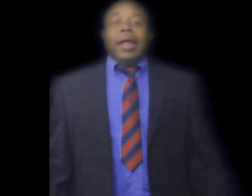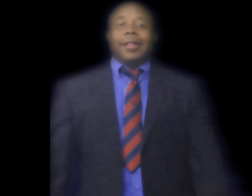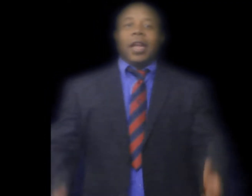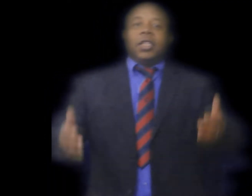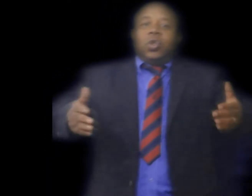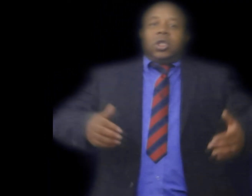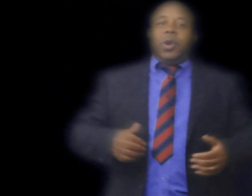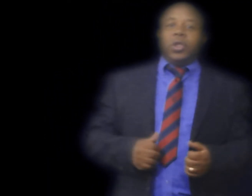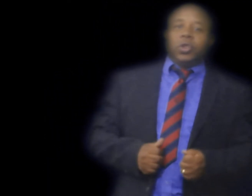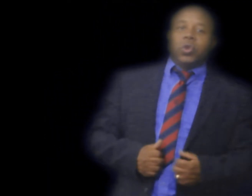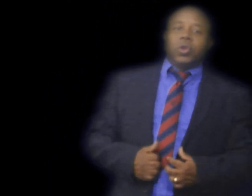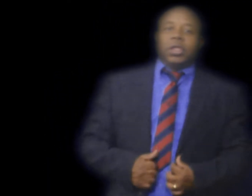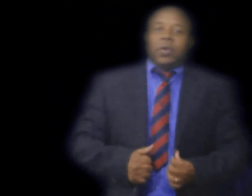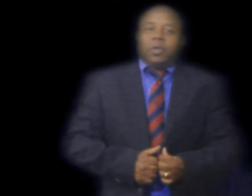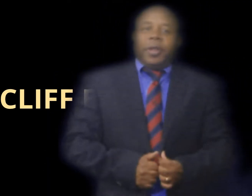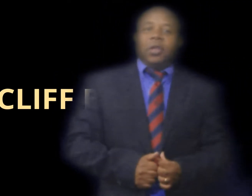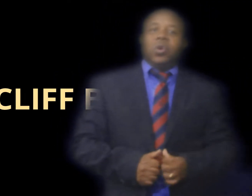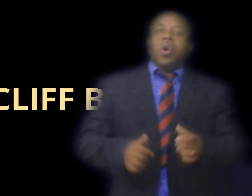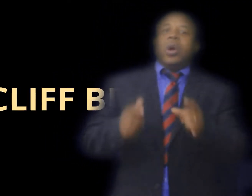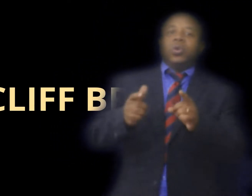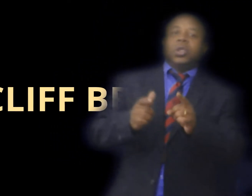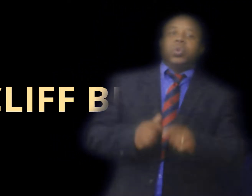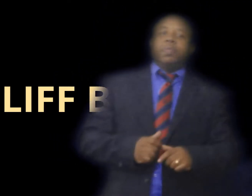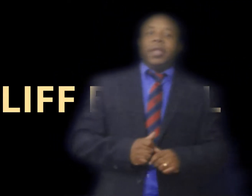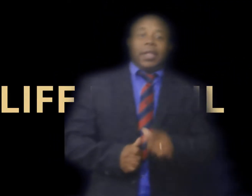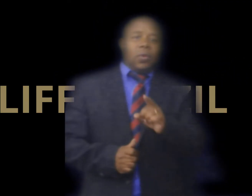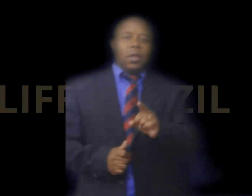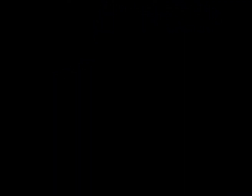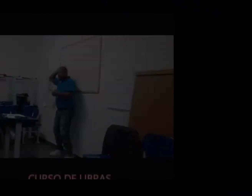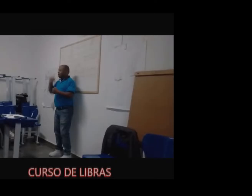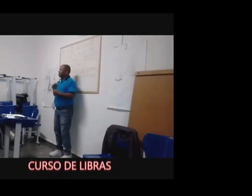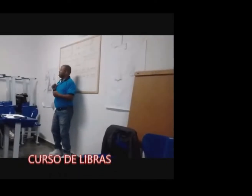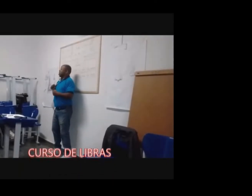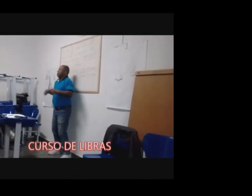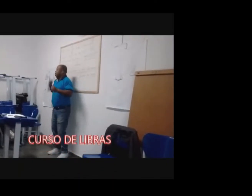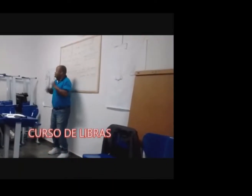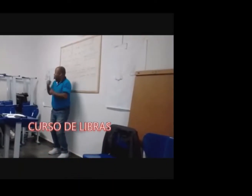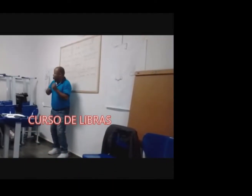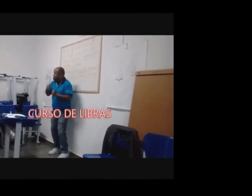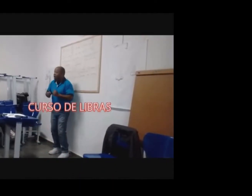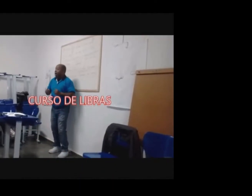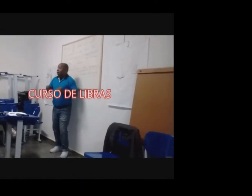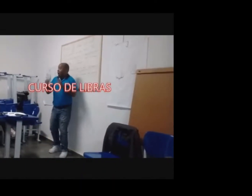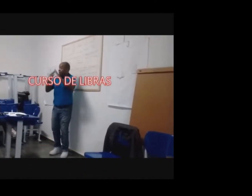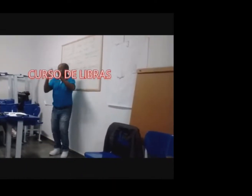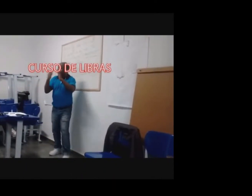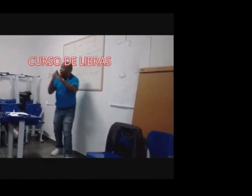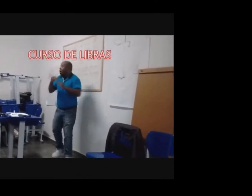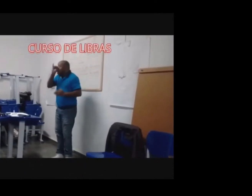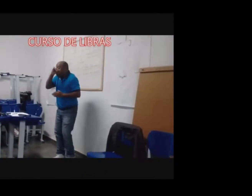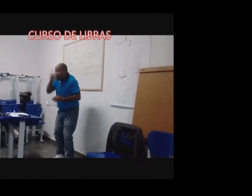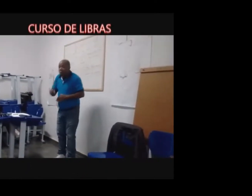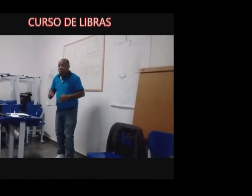Cerca de 12 milhões de surdos estão esperando o anúncio de sua empresa traduzindo na língua brasileira de sinais. Fizemos tradução